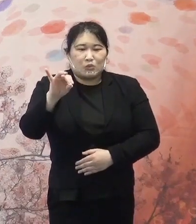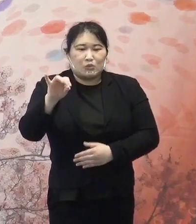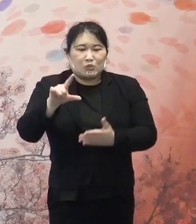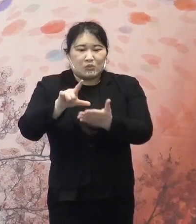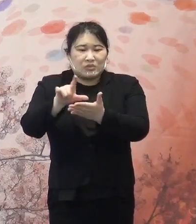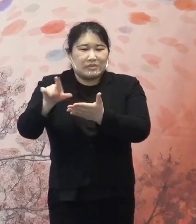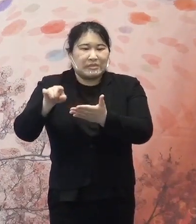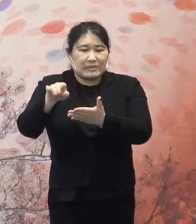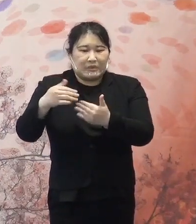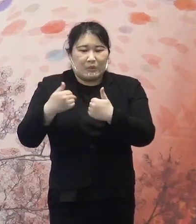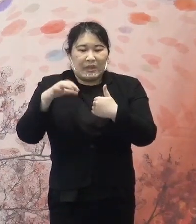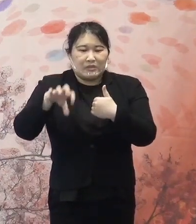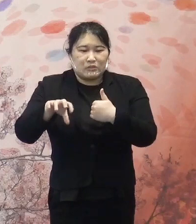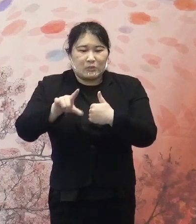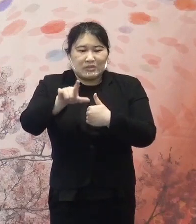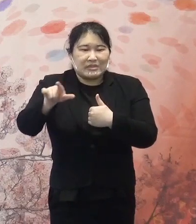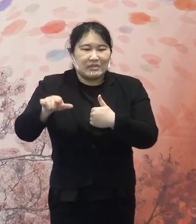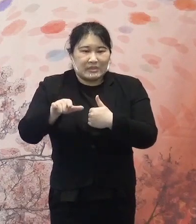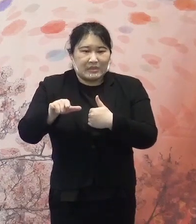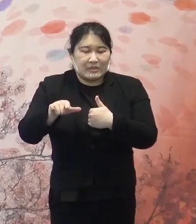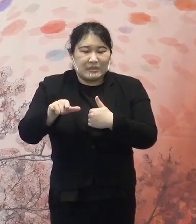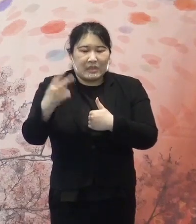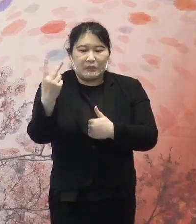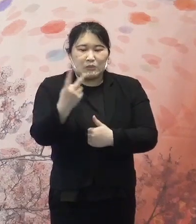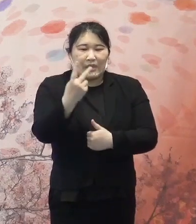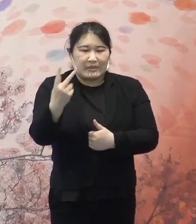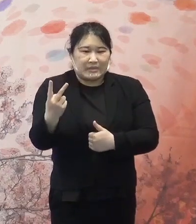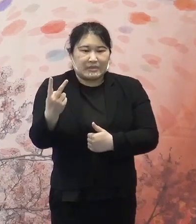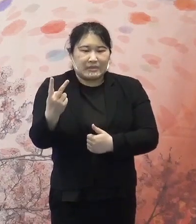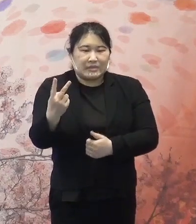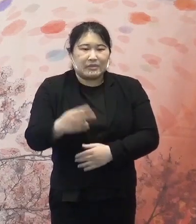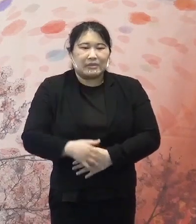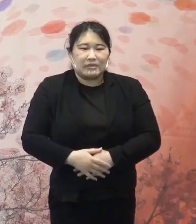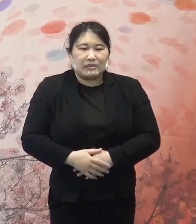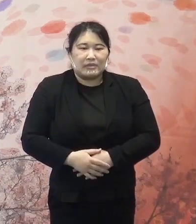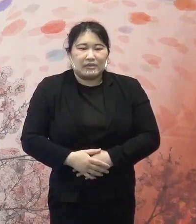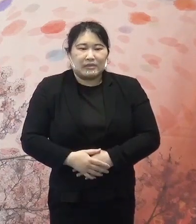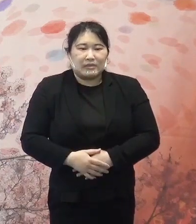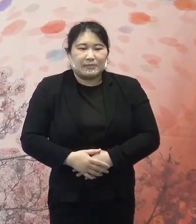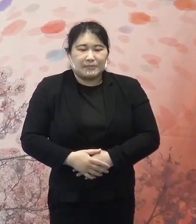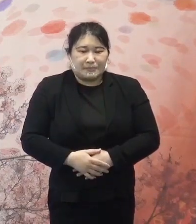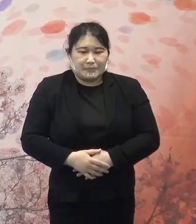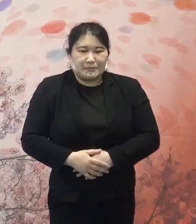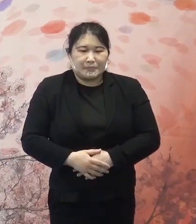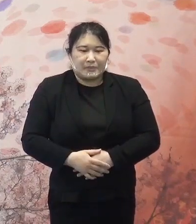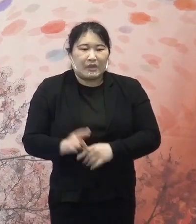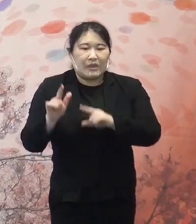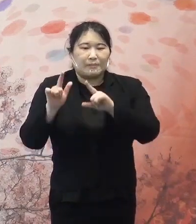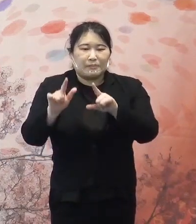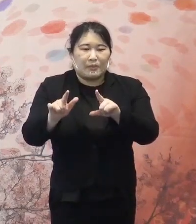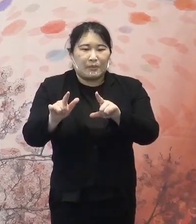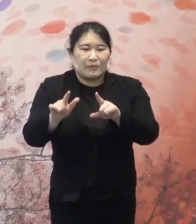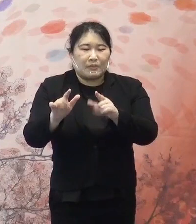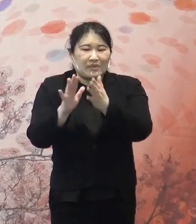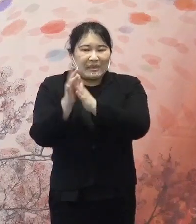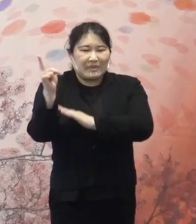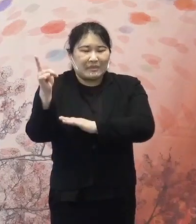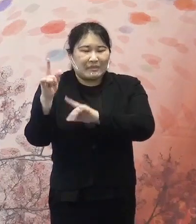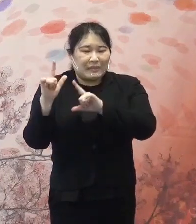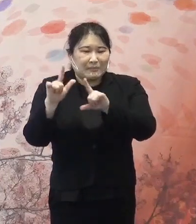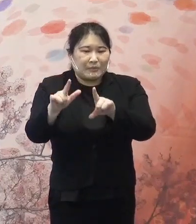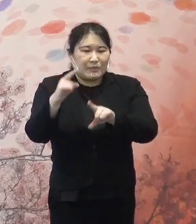で、お二人、この中に発言するという発表があるというふうに伺っております